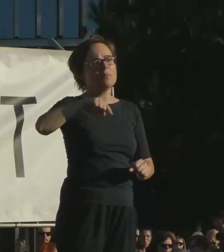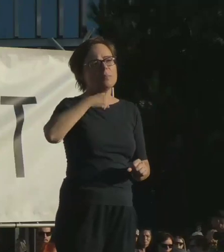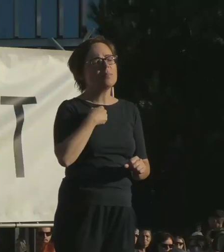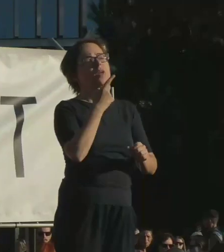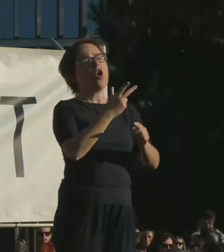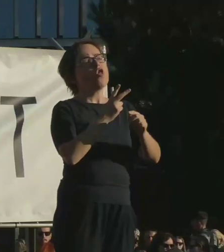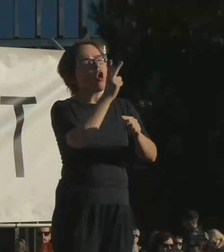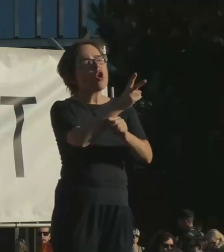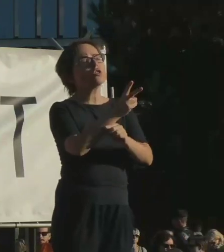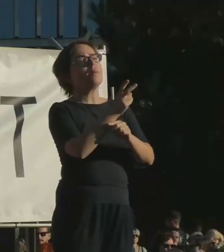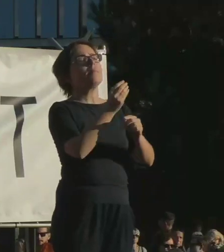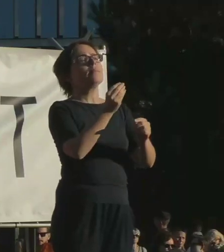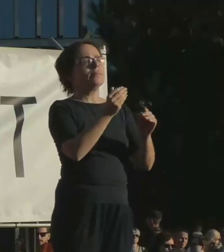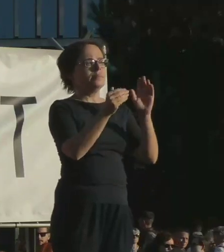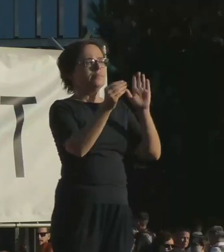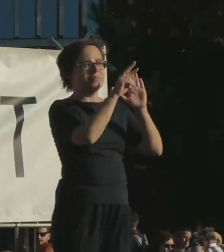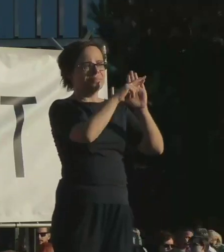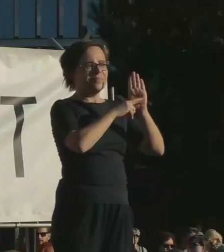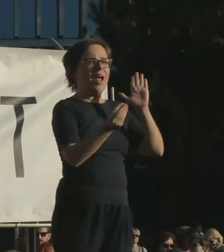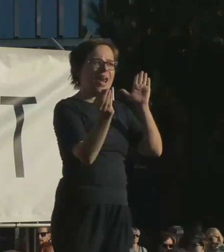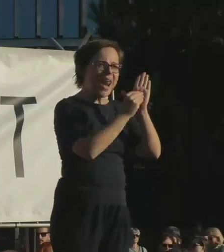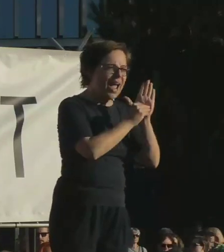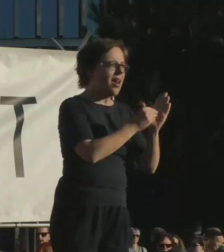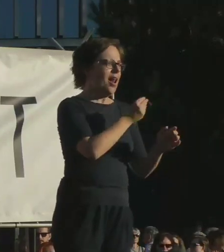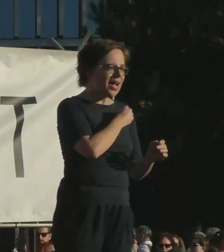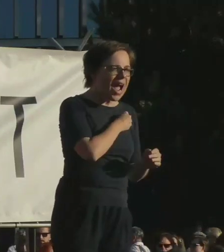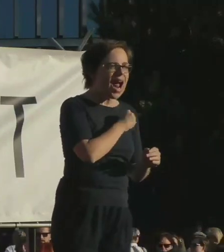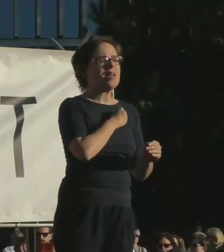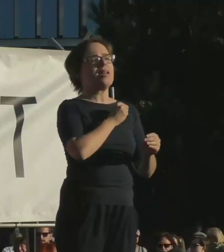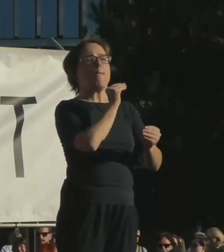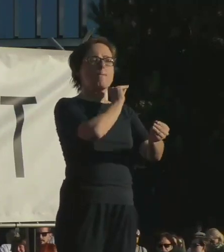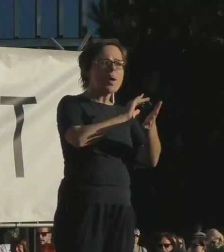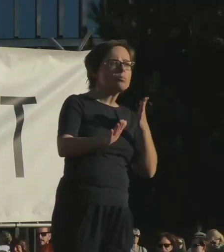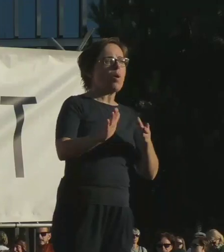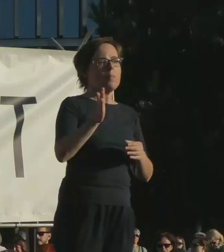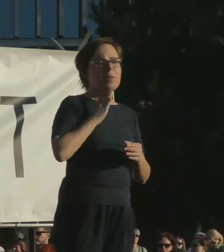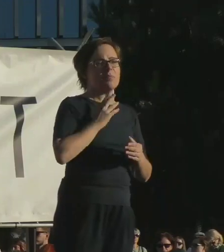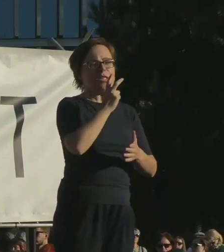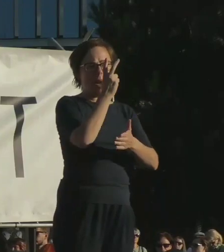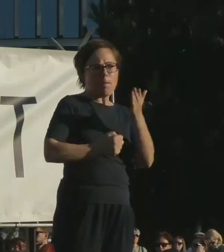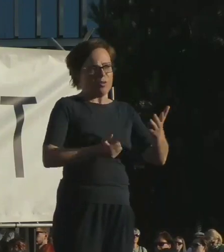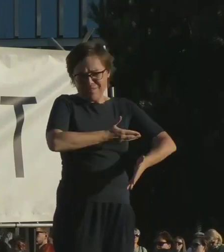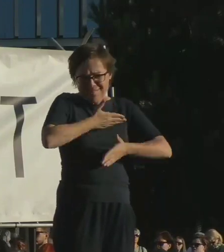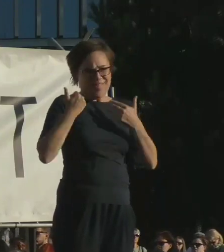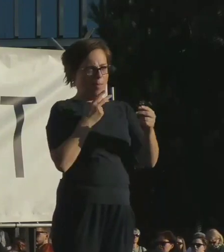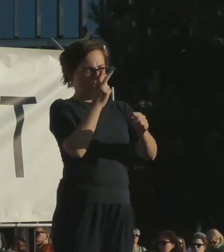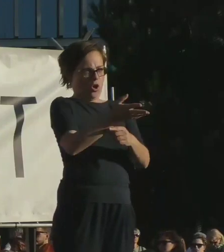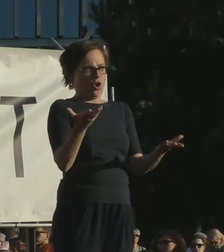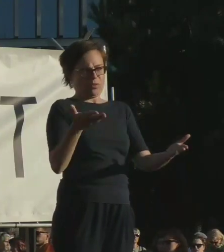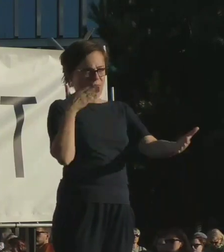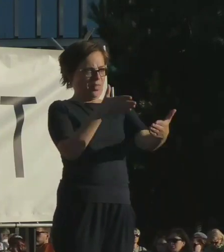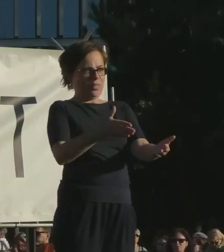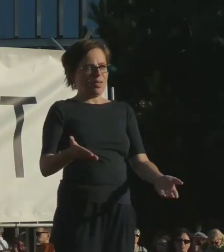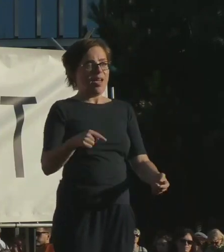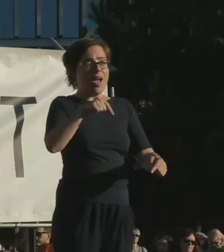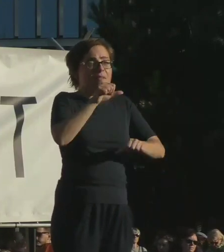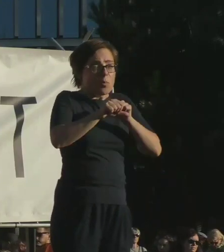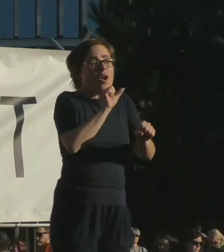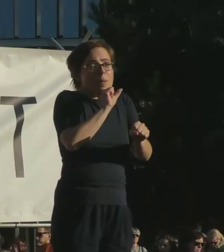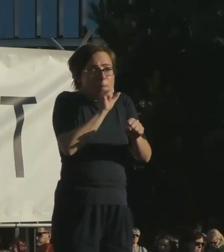do legalnej, bezpłatnej i bezpiecznej aborcji. W tym roku była możliwość, żeby aborcja była choć